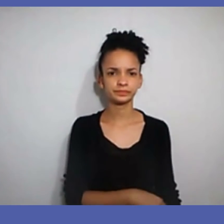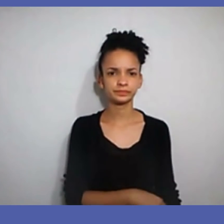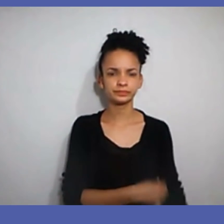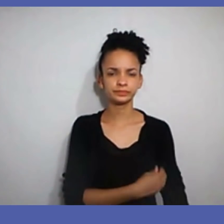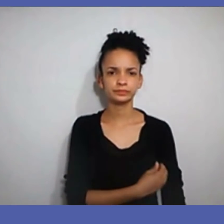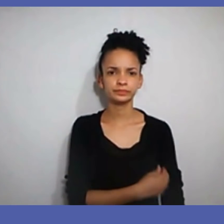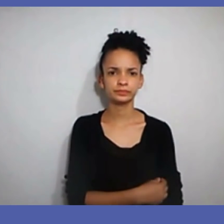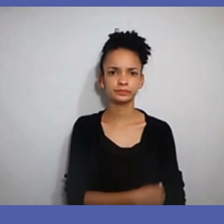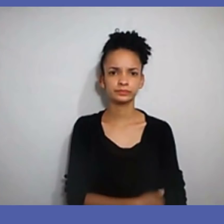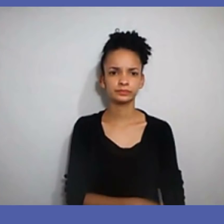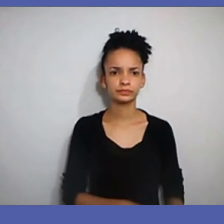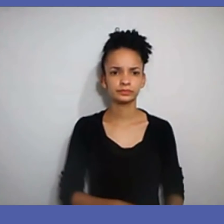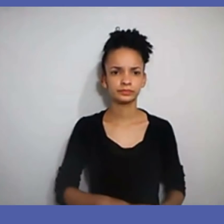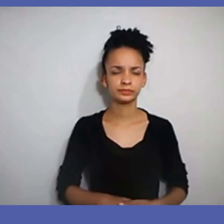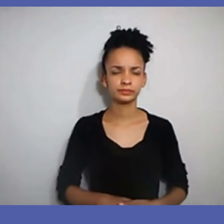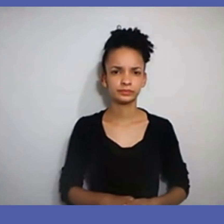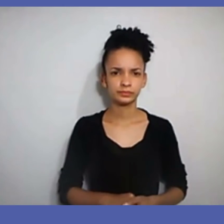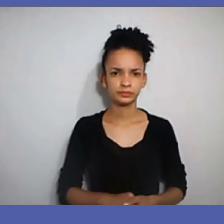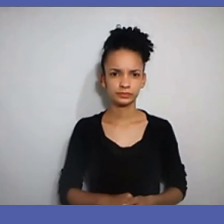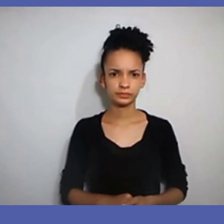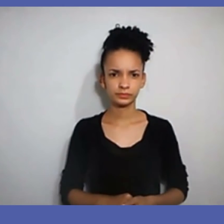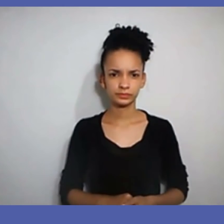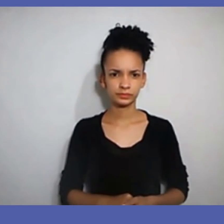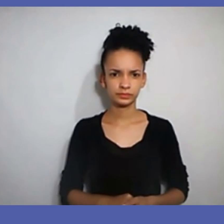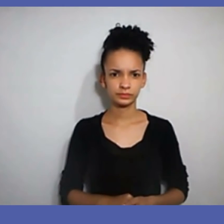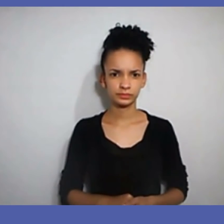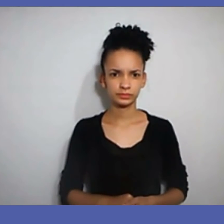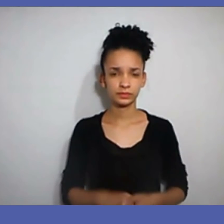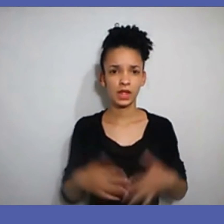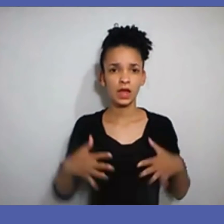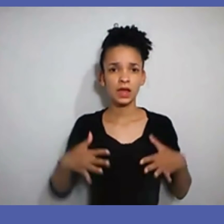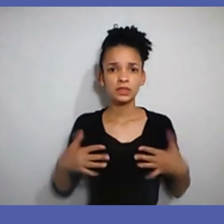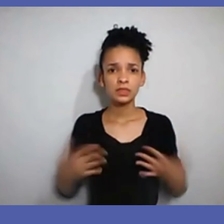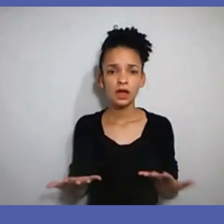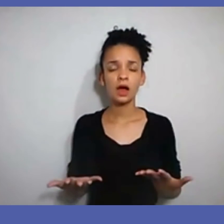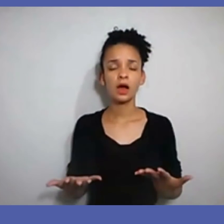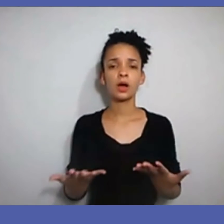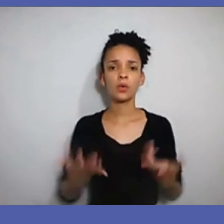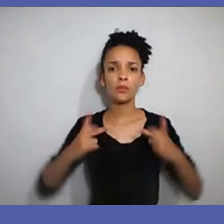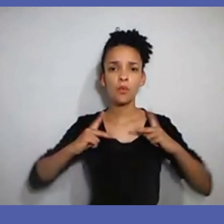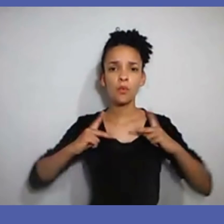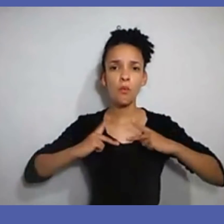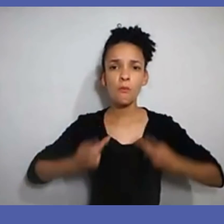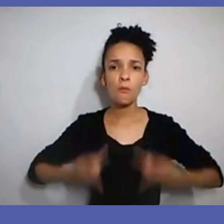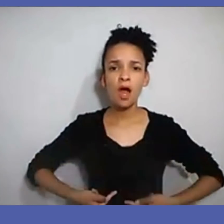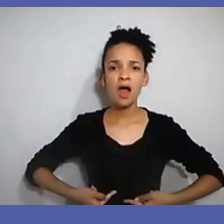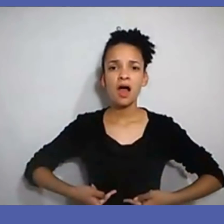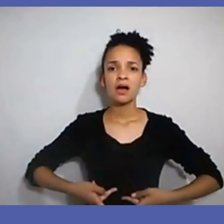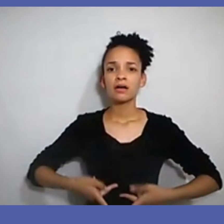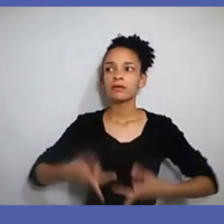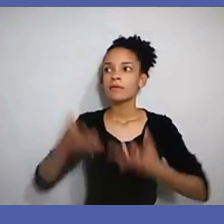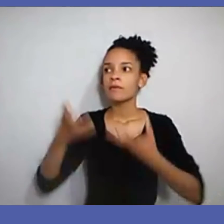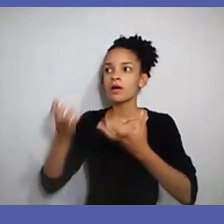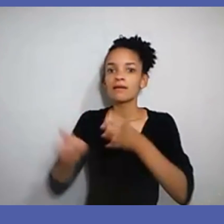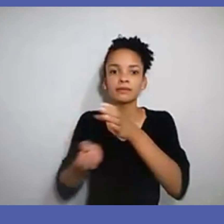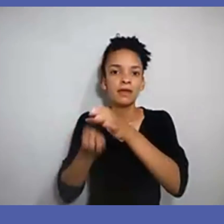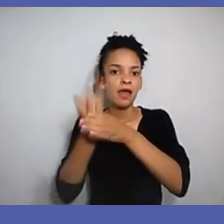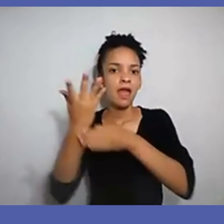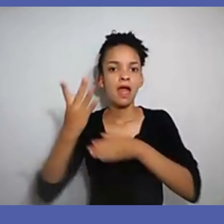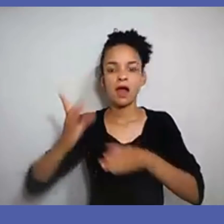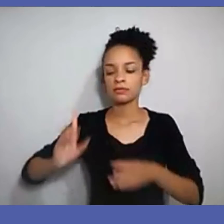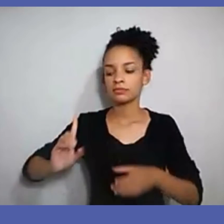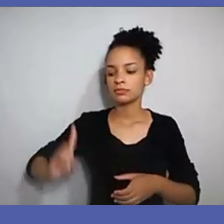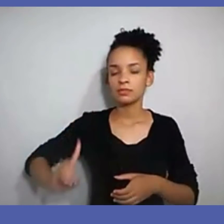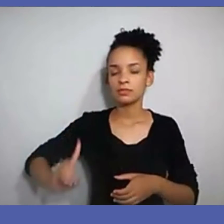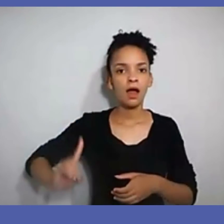Maravilha. Então, sabe, então o homem começa a apelar para esses seres sobrenaturais, tá? Achando que